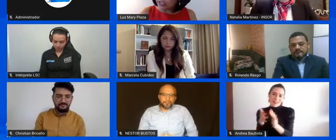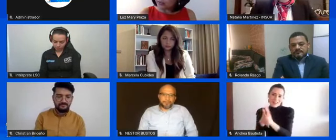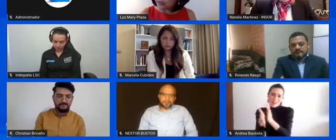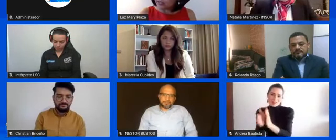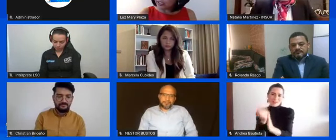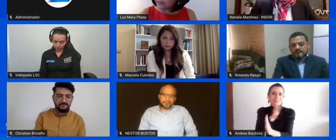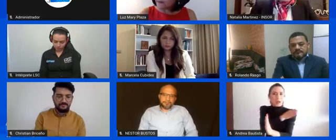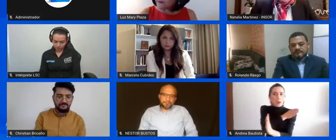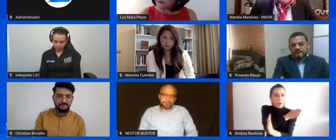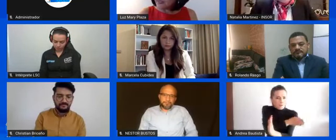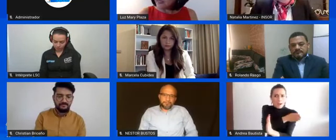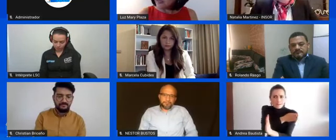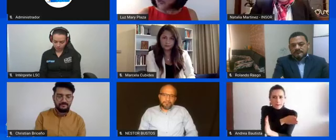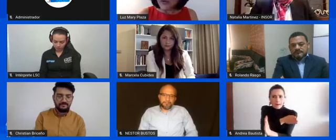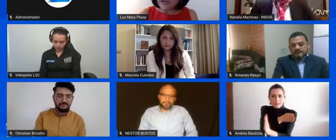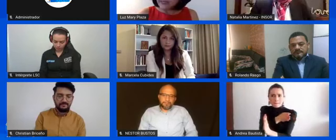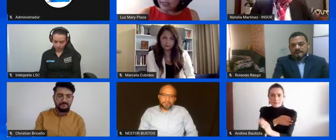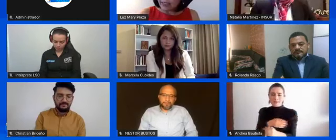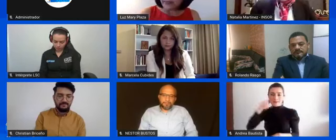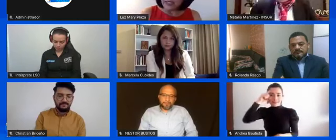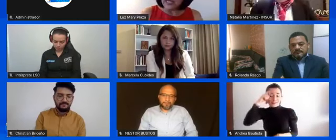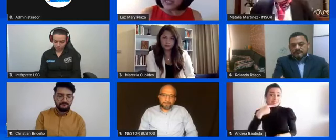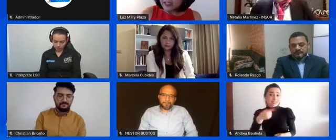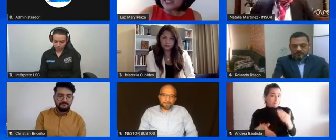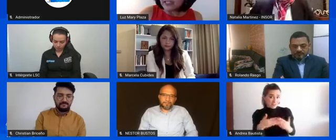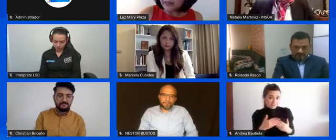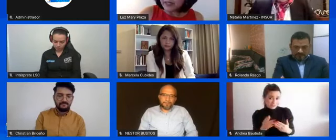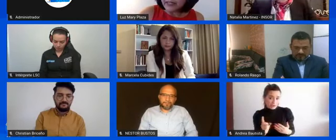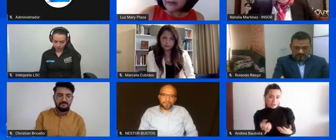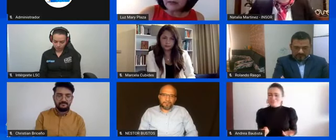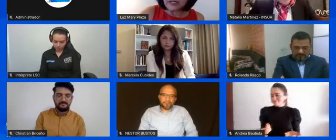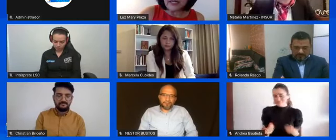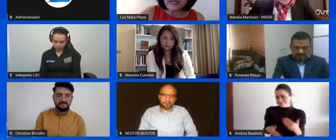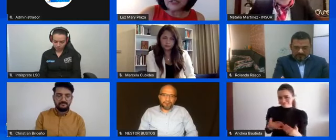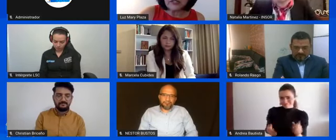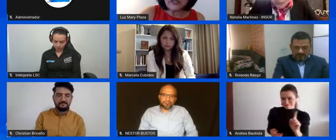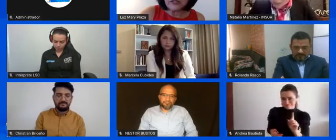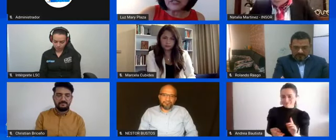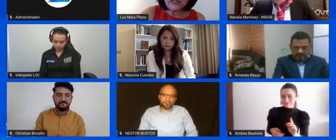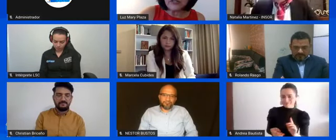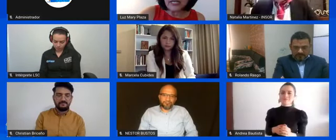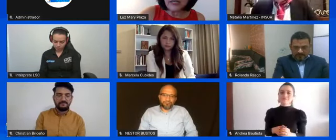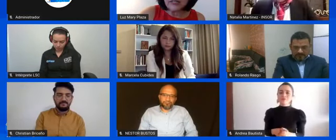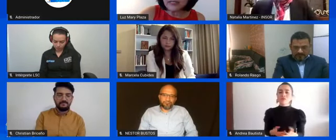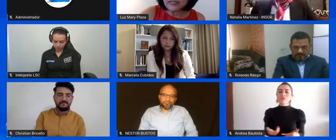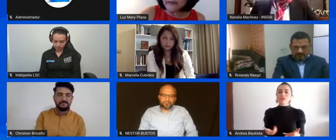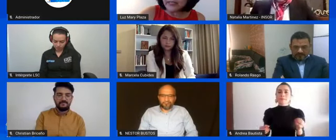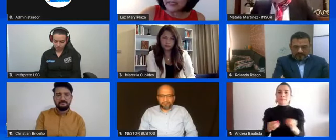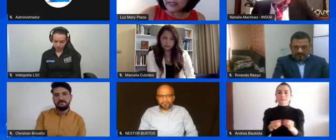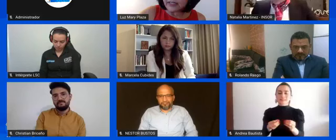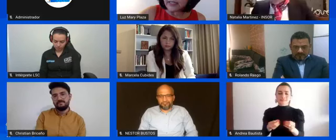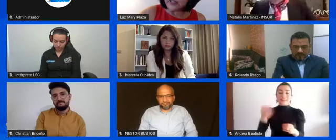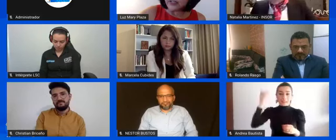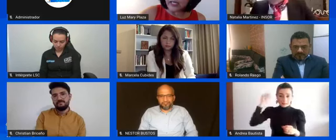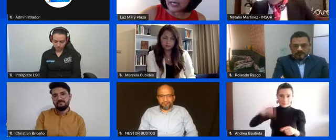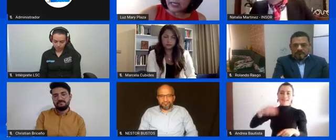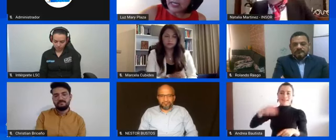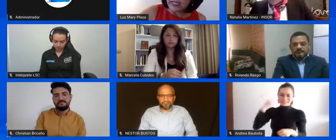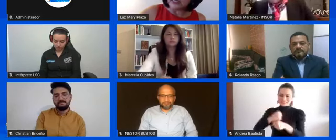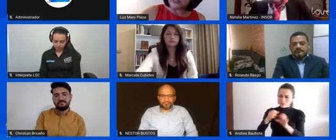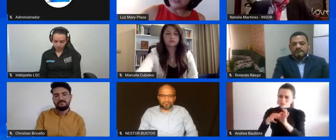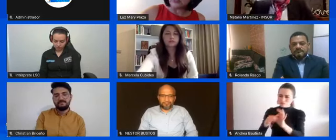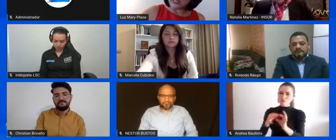luchas. Pero no fue tan fácil, probablemente. No fue fácil, claro. Quiero decir también que trabajamos con lo nacional, la Universidad del Valle, la Universidad